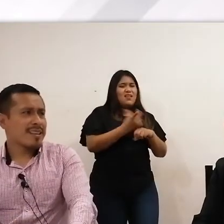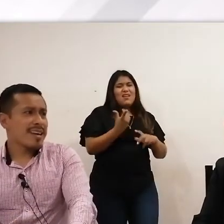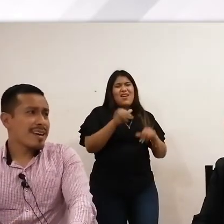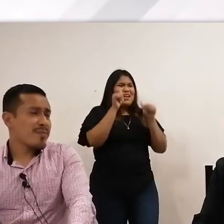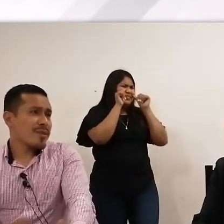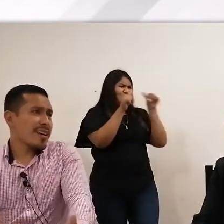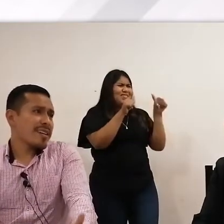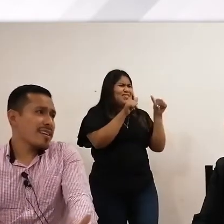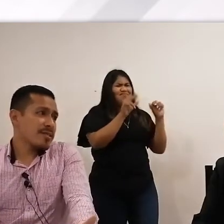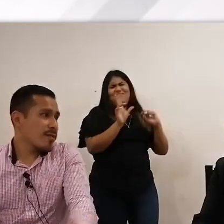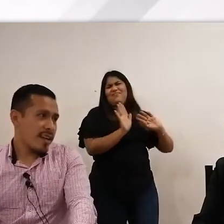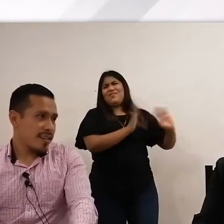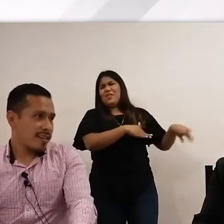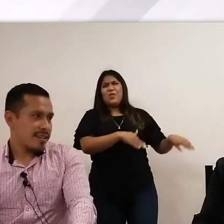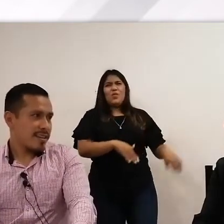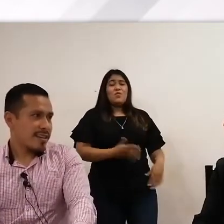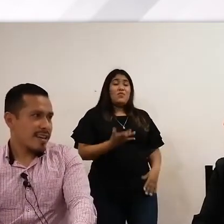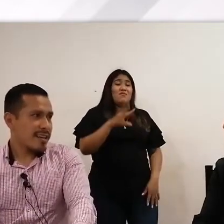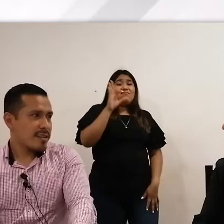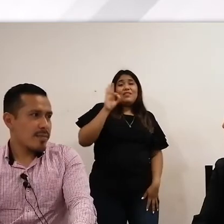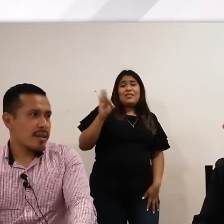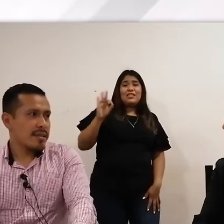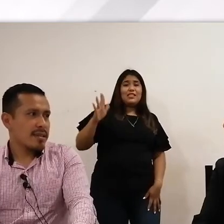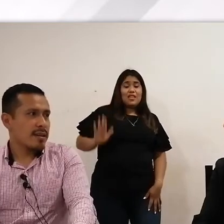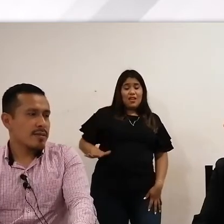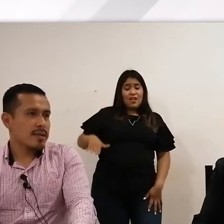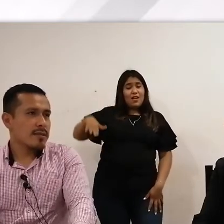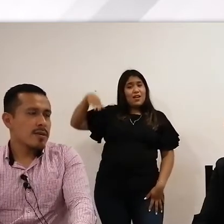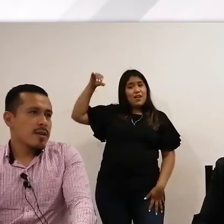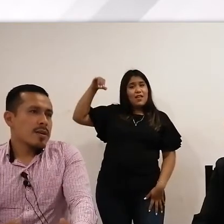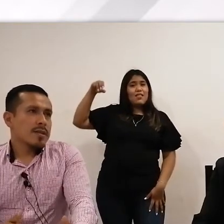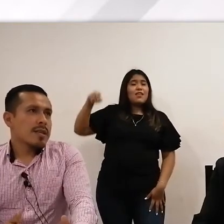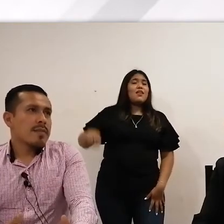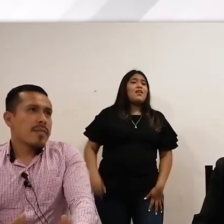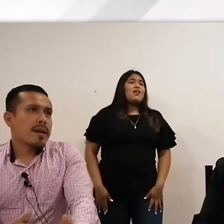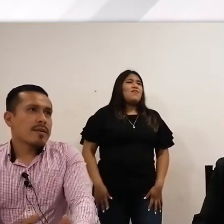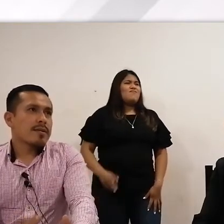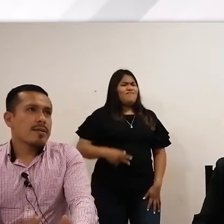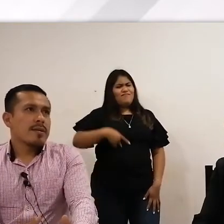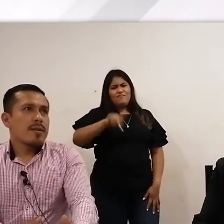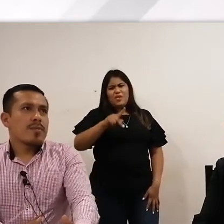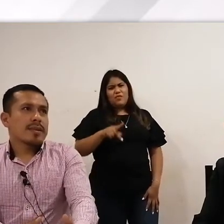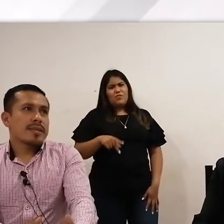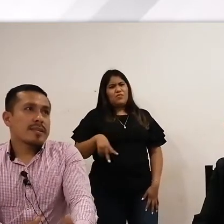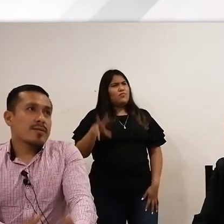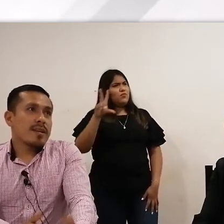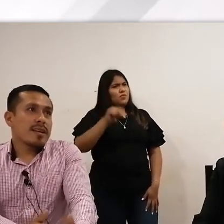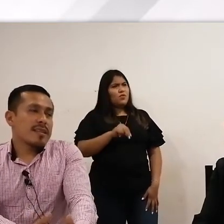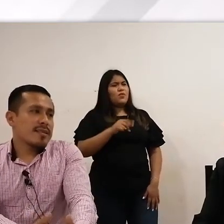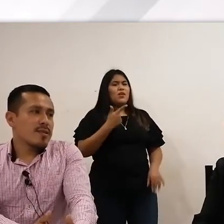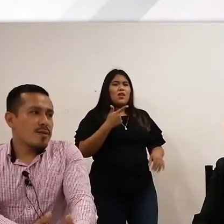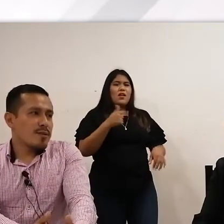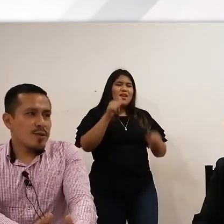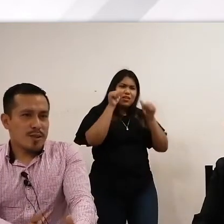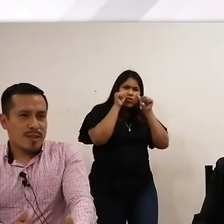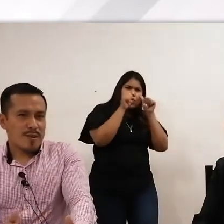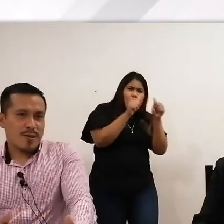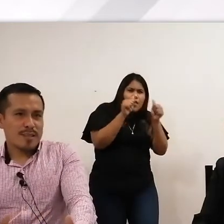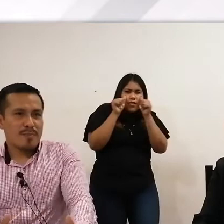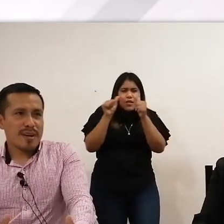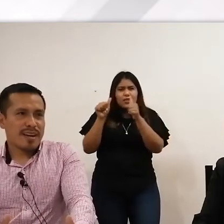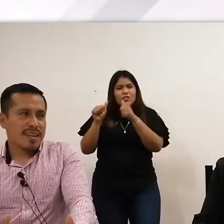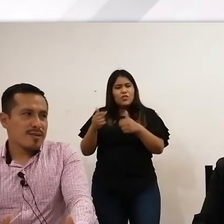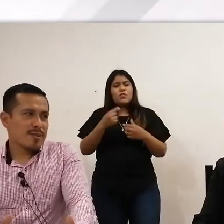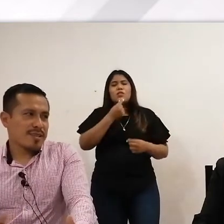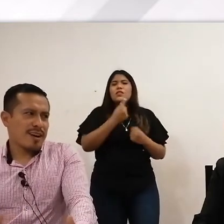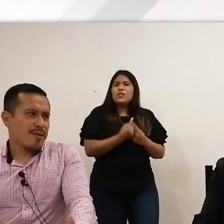quieren atender porque ya son grandes y tienen que ir independizándose, ¿no? Sin embargo, pues esto de la atención no se dio